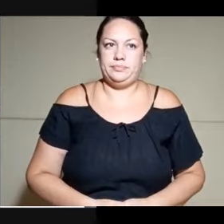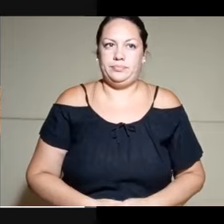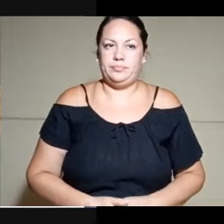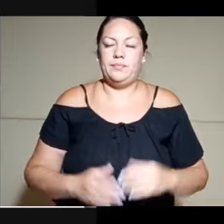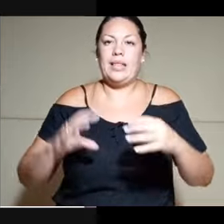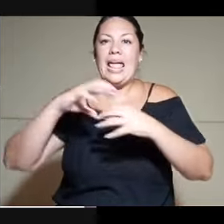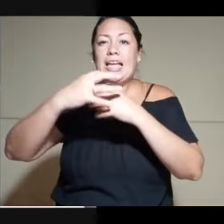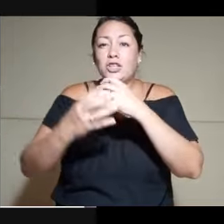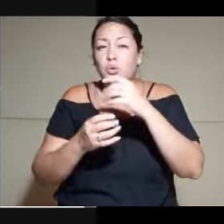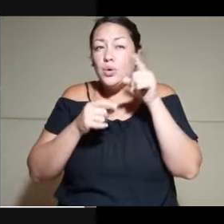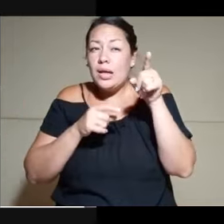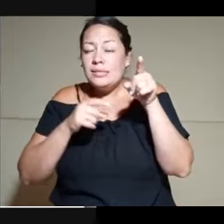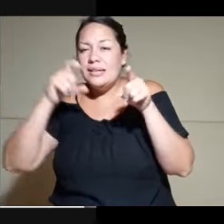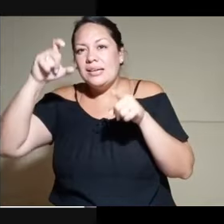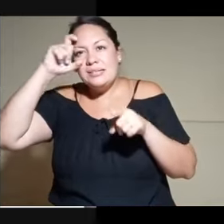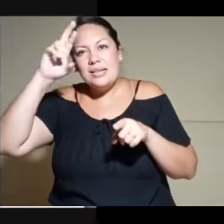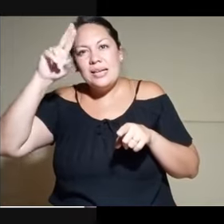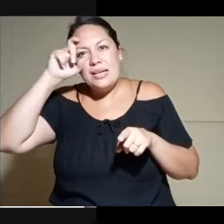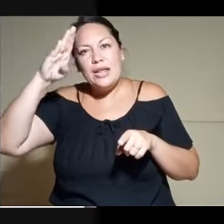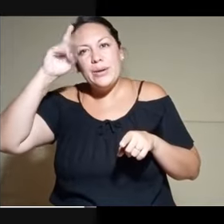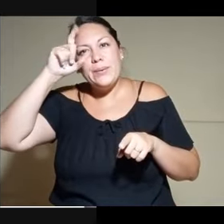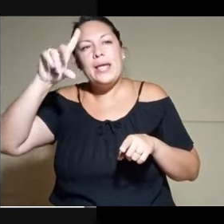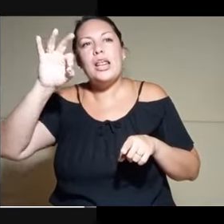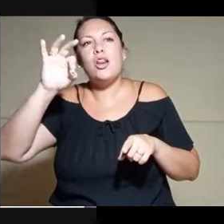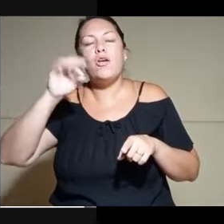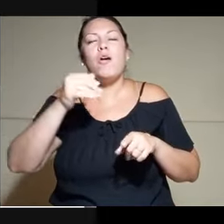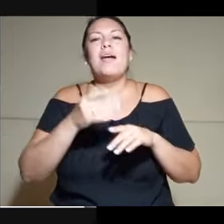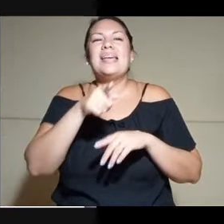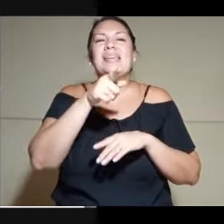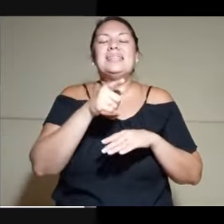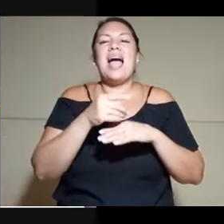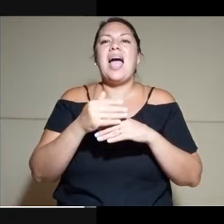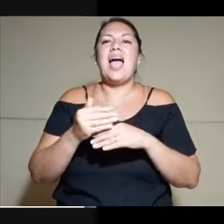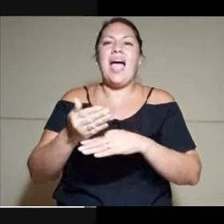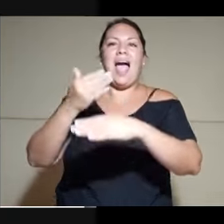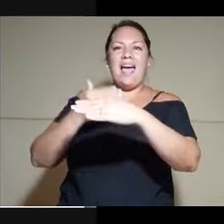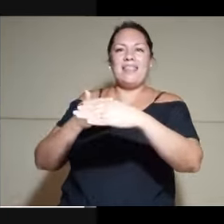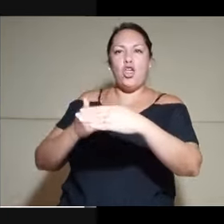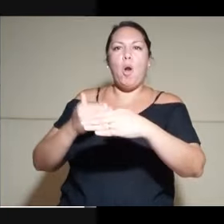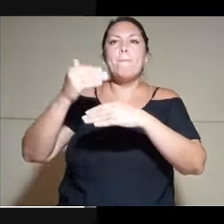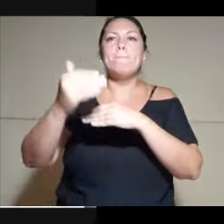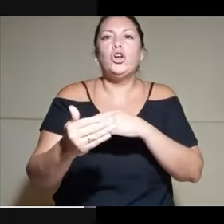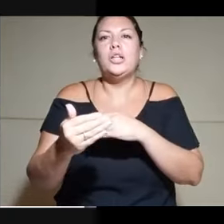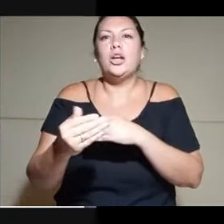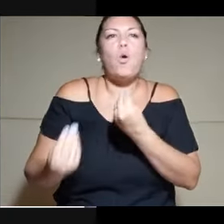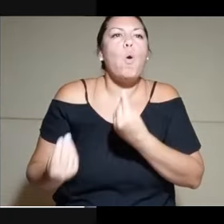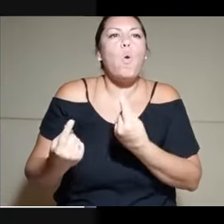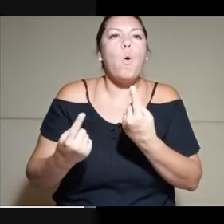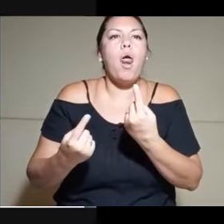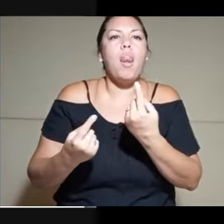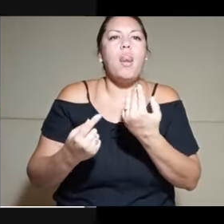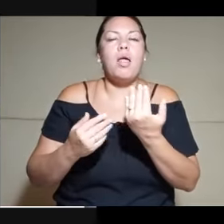del cerebelo? El cerebelo. ¿Qué vistas esta? Perdón. Muy bien. ¿Por qué? Cerebelo, ¿ven? ¿Ven la estructura del cerebelo? ¿Qué vista es esta? ¿Anterior o